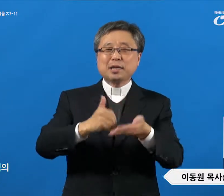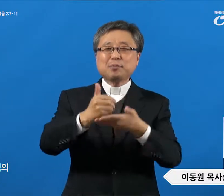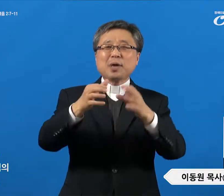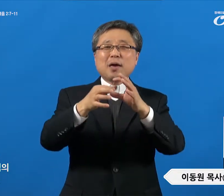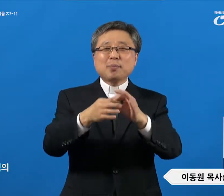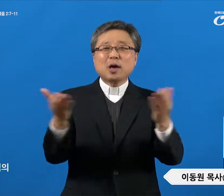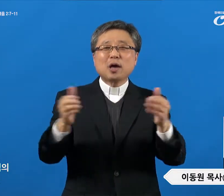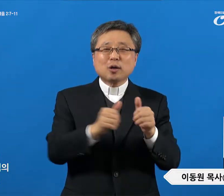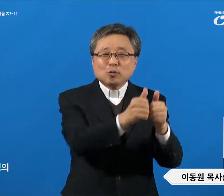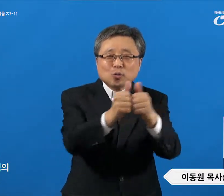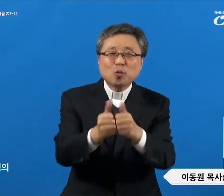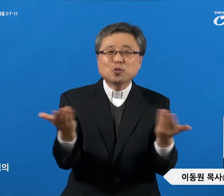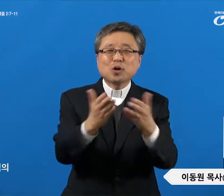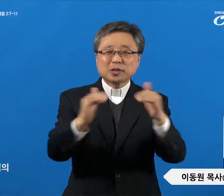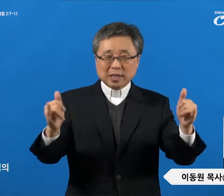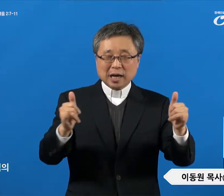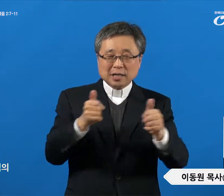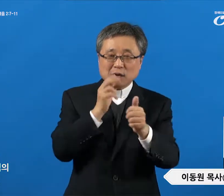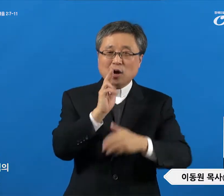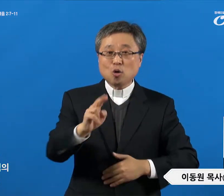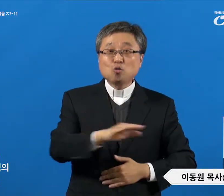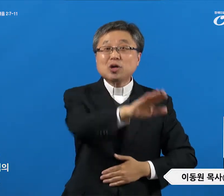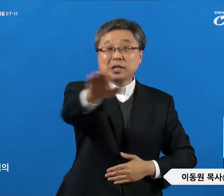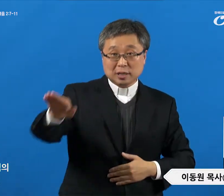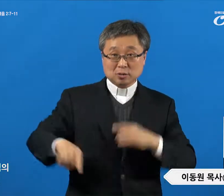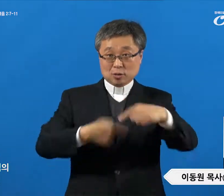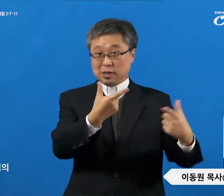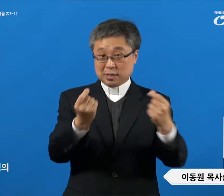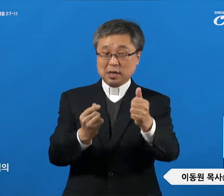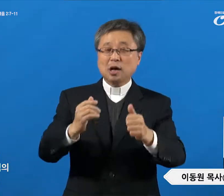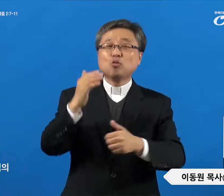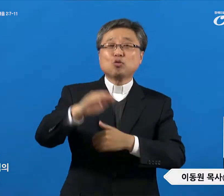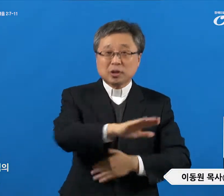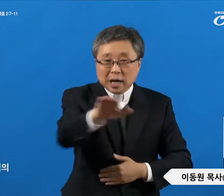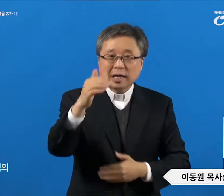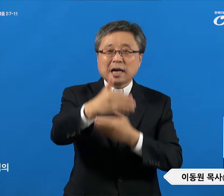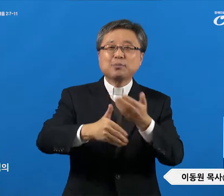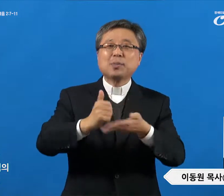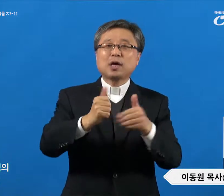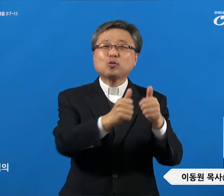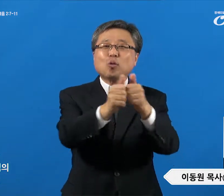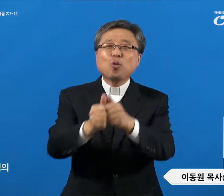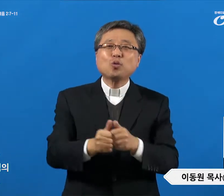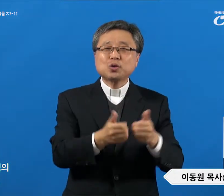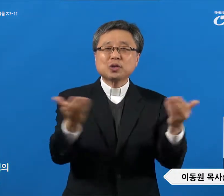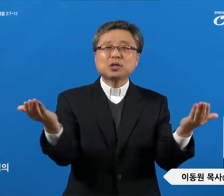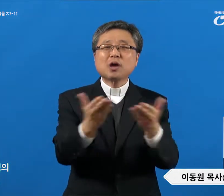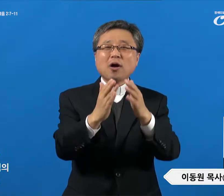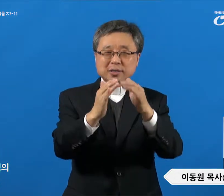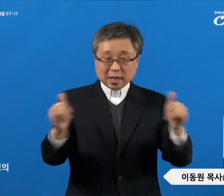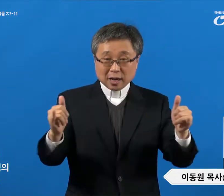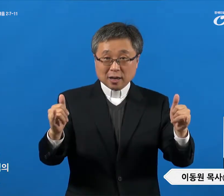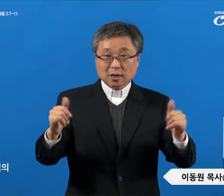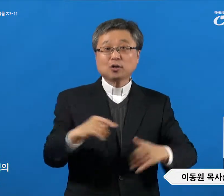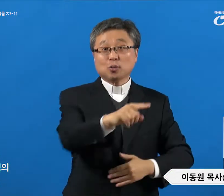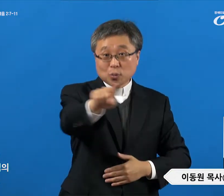동력자들이요. 따라서 하세요. 우리는 하나님의 동력자. 여러분이 하나님의 동력자인 것을